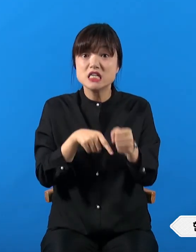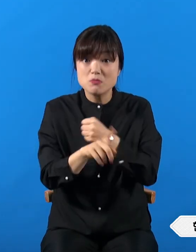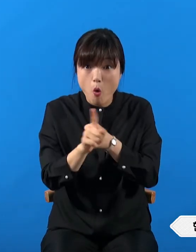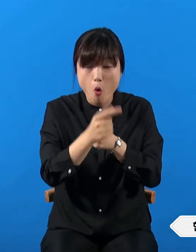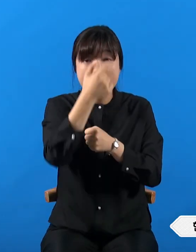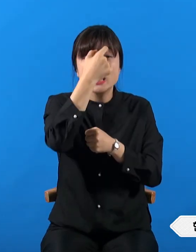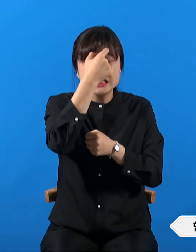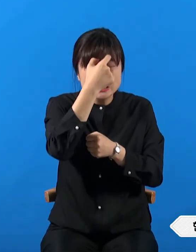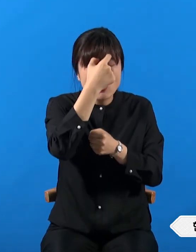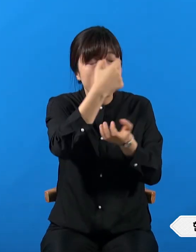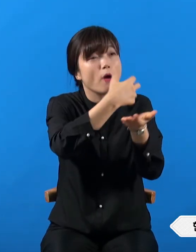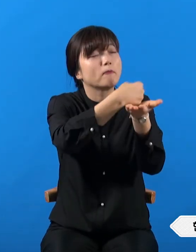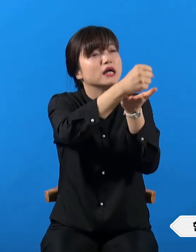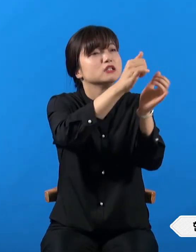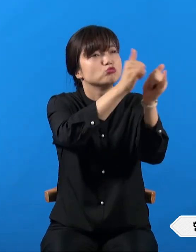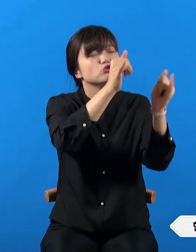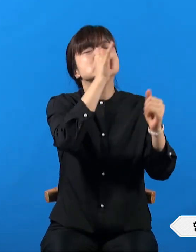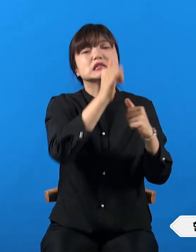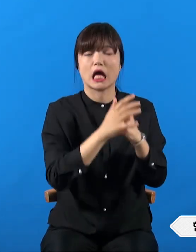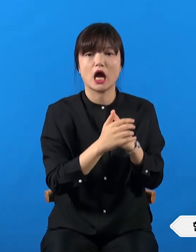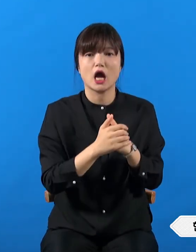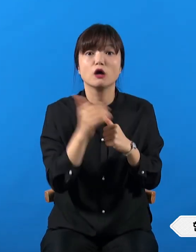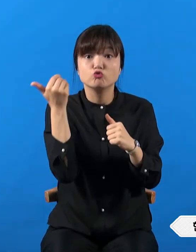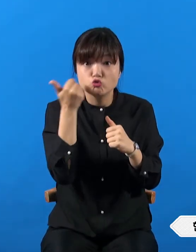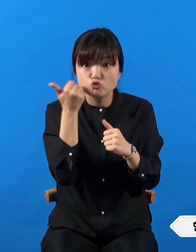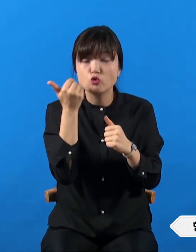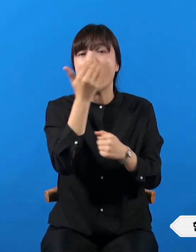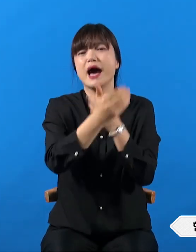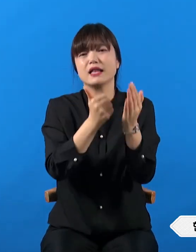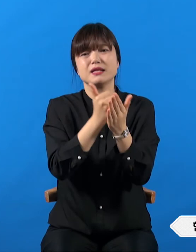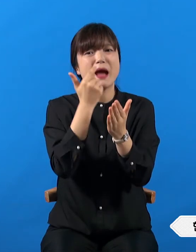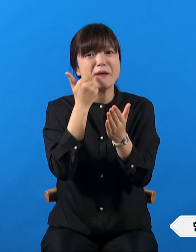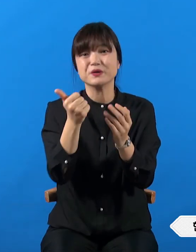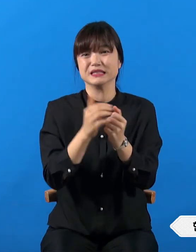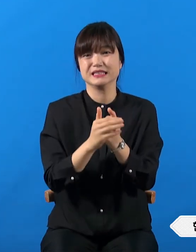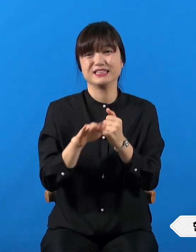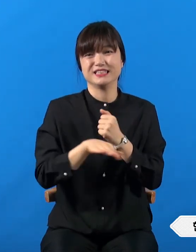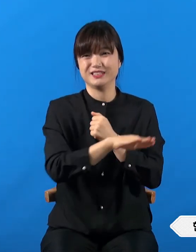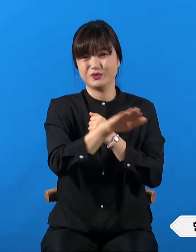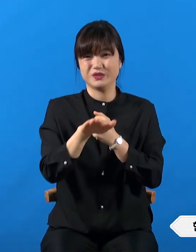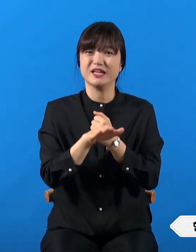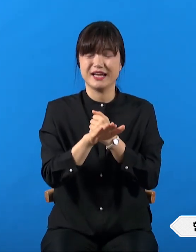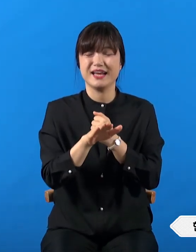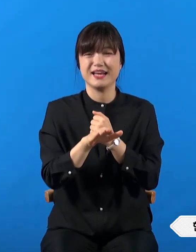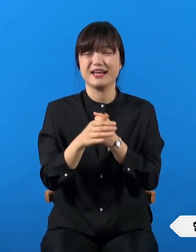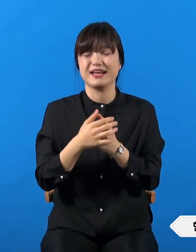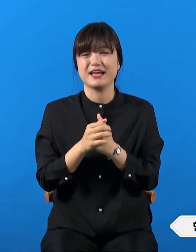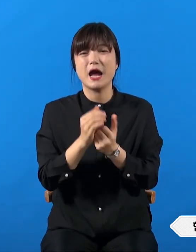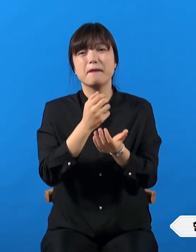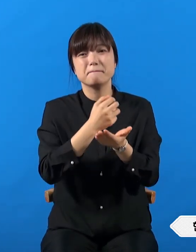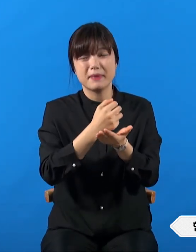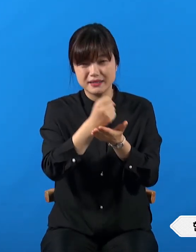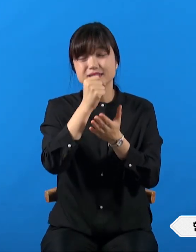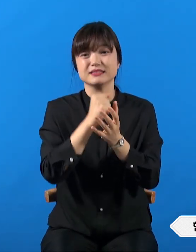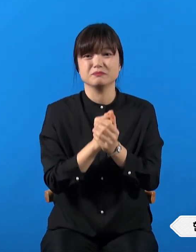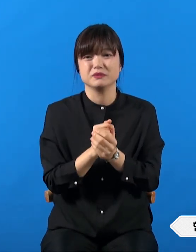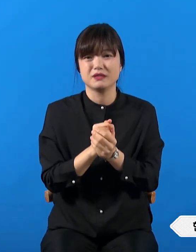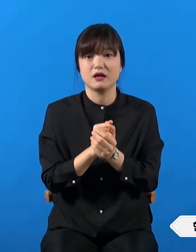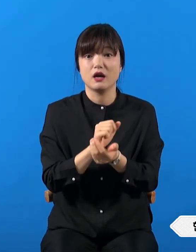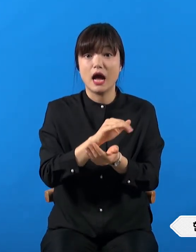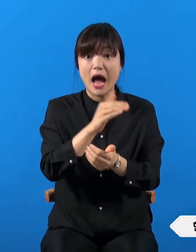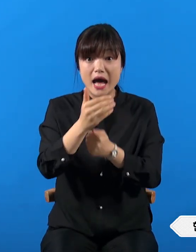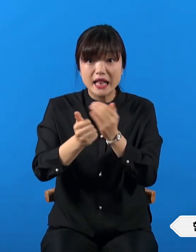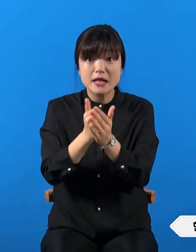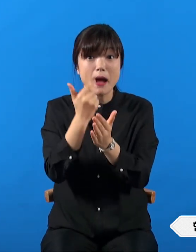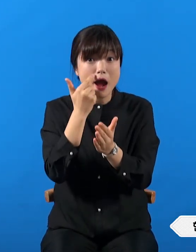말은 기도에는 대상이 있다는 말이지요. 하나님 아버지가 우리의 대상이십니다. 기도는